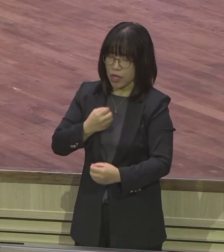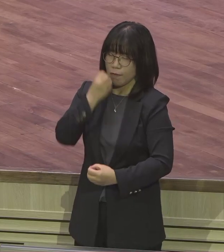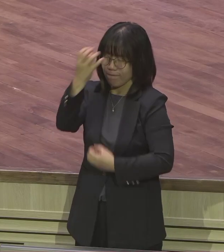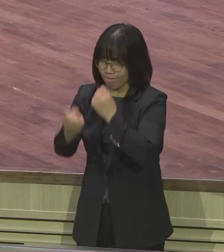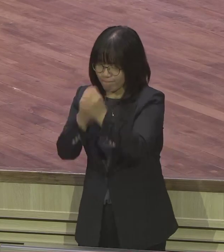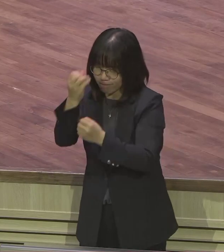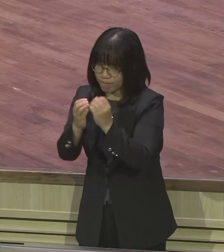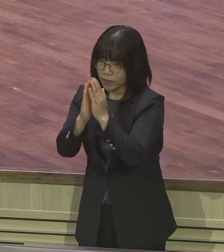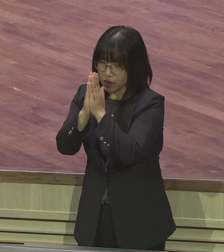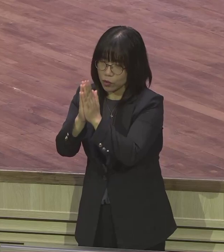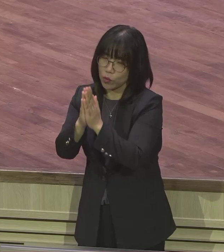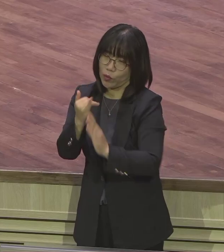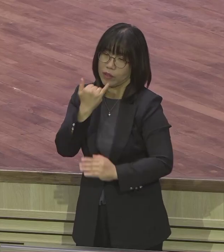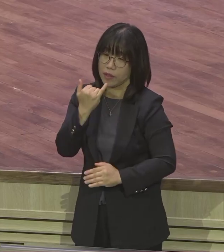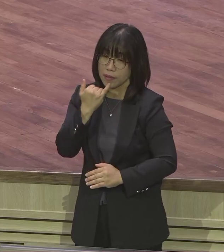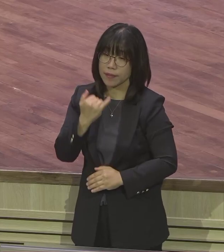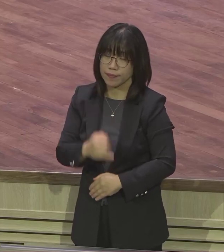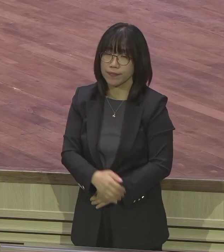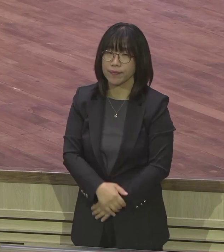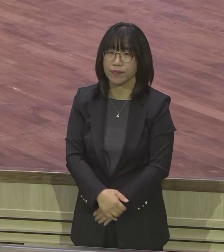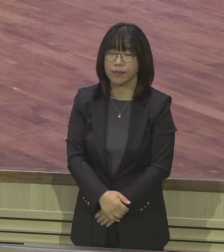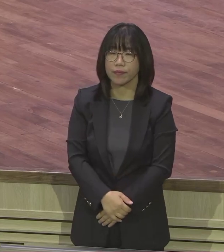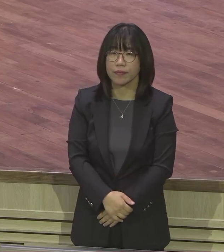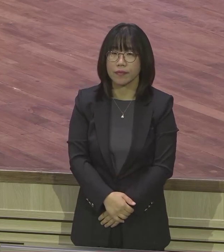사실적으로 실질적으로